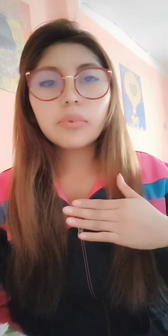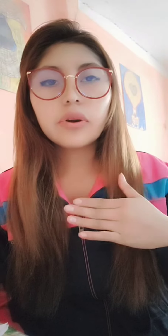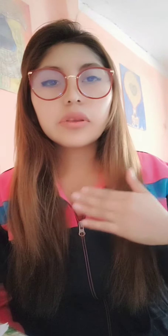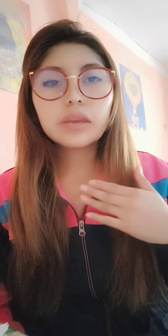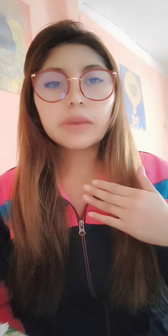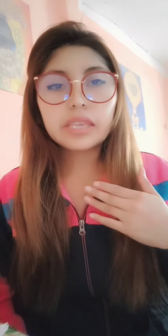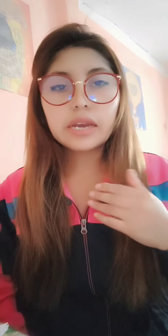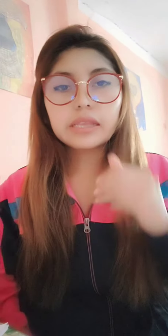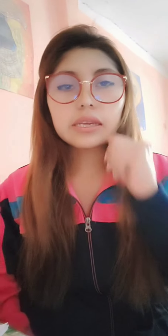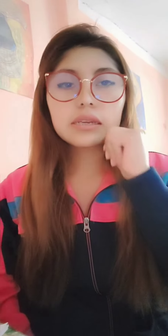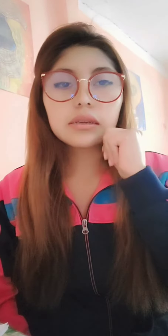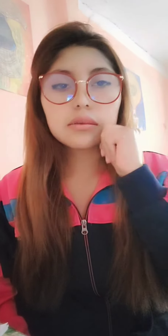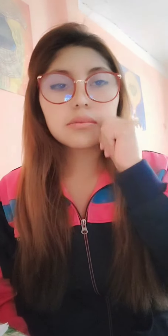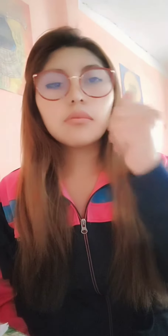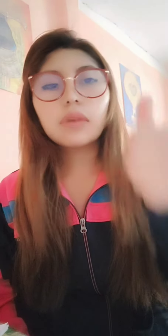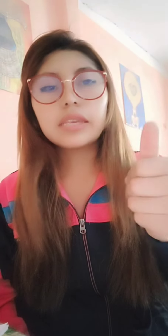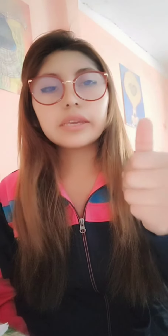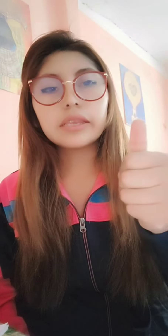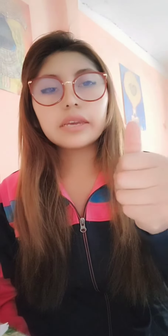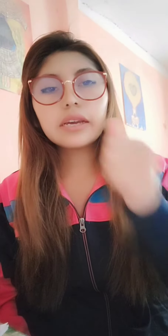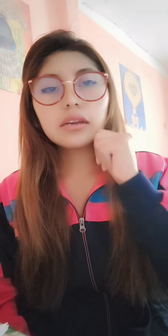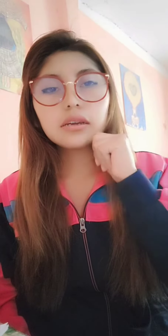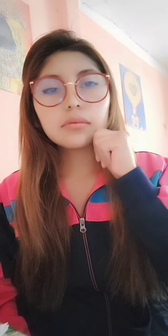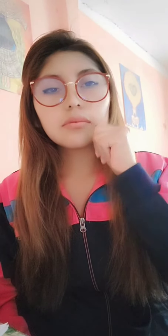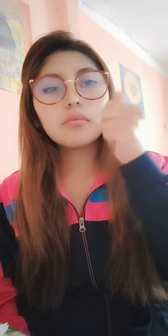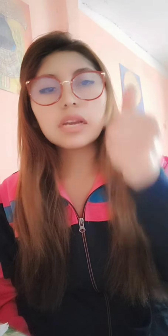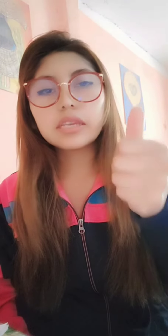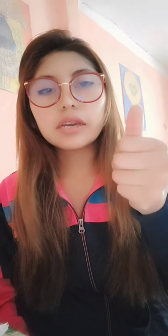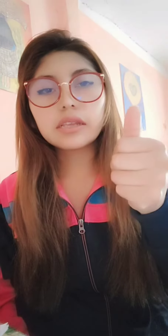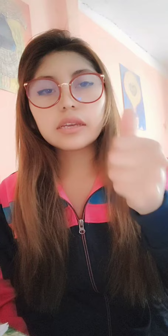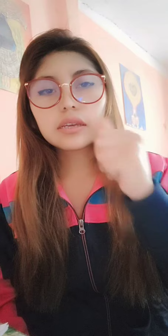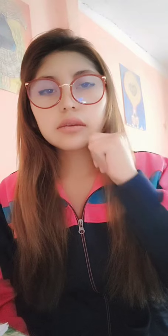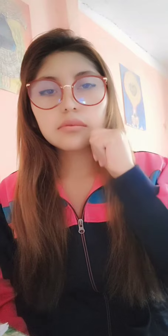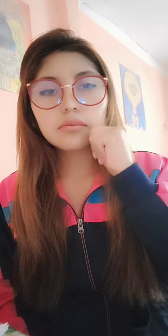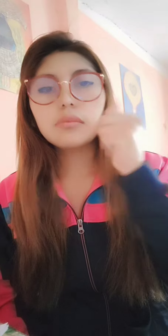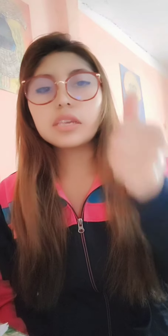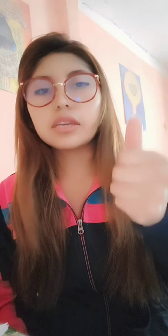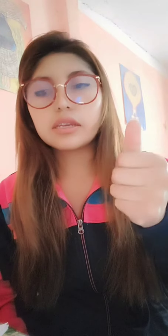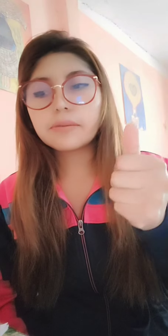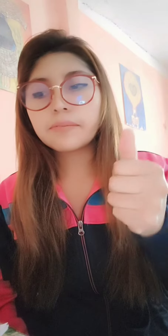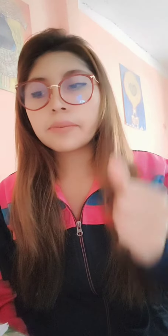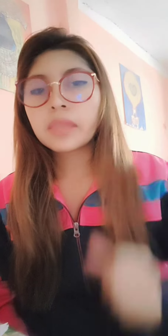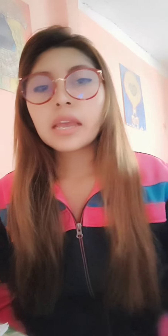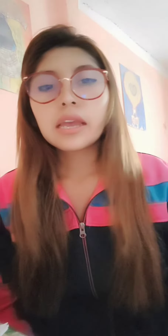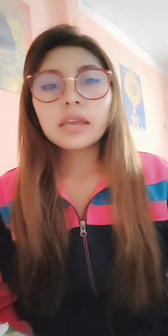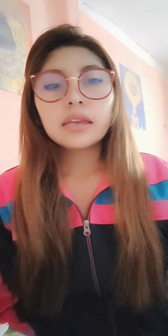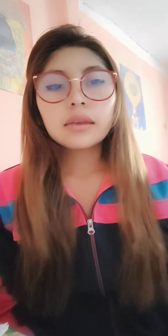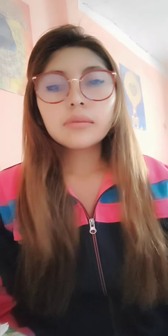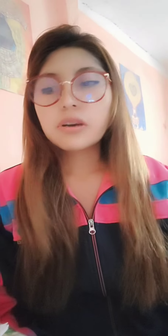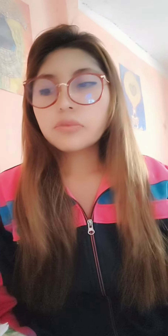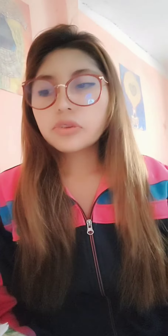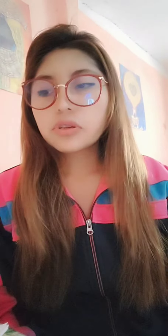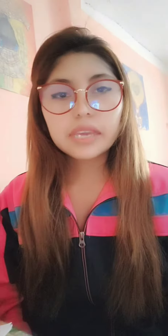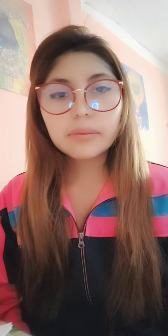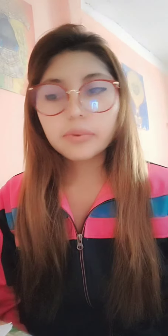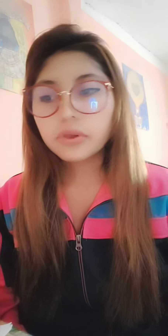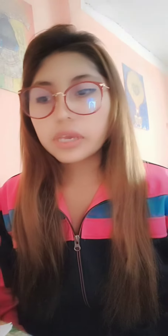de mañana. Mañana, mañana, mañana. Vamos con tiempo de